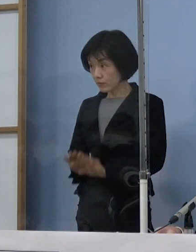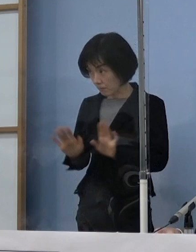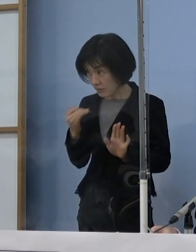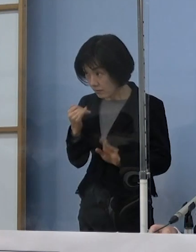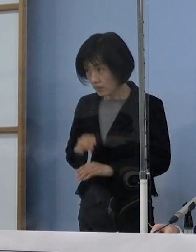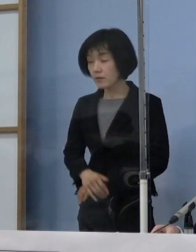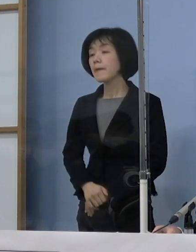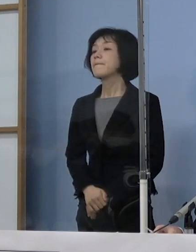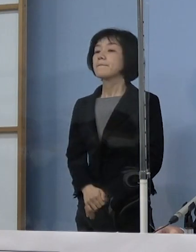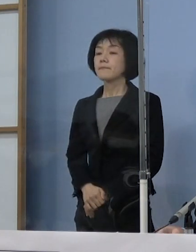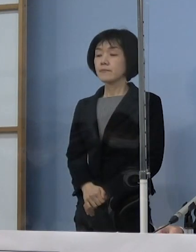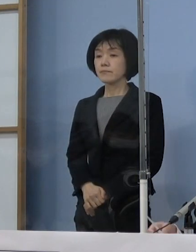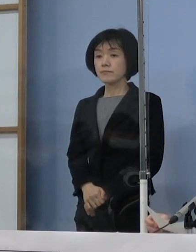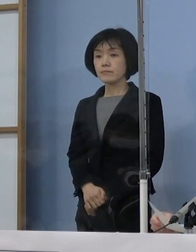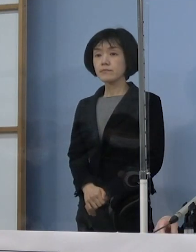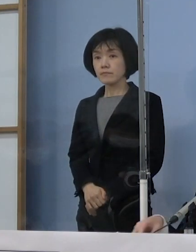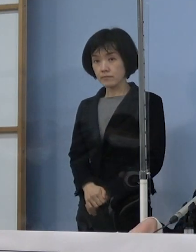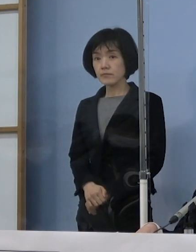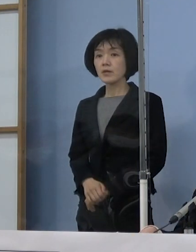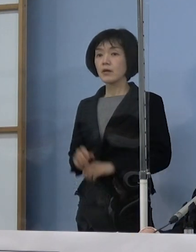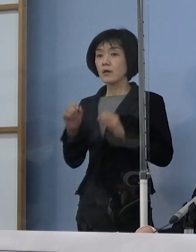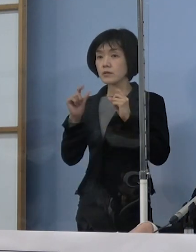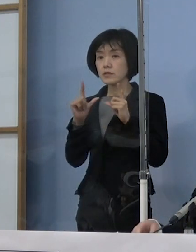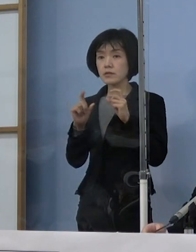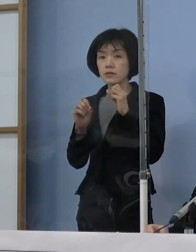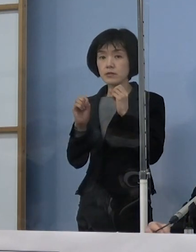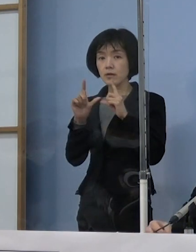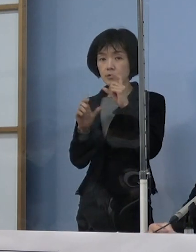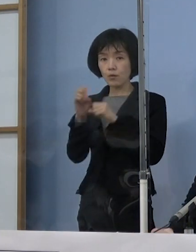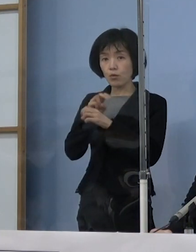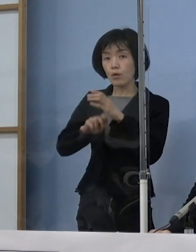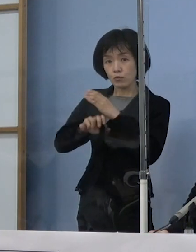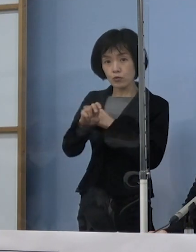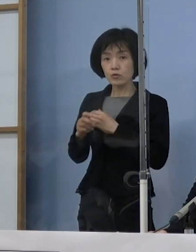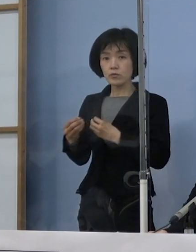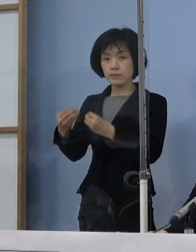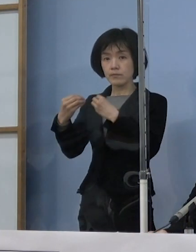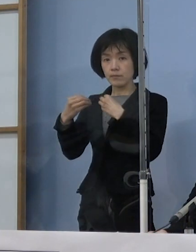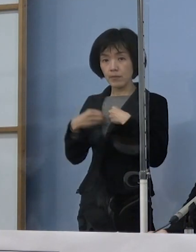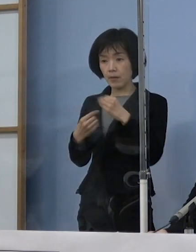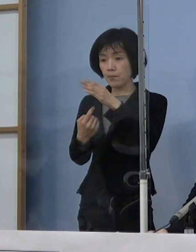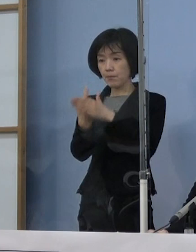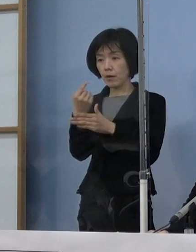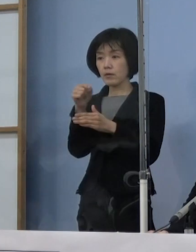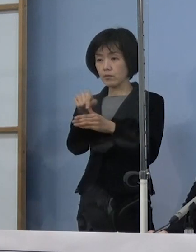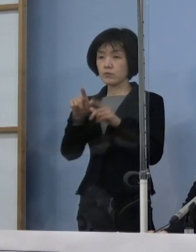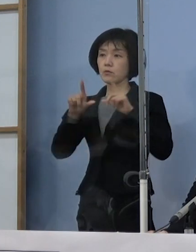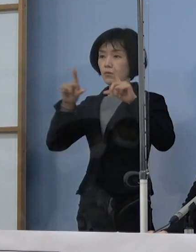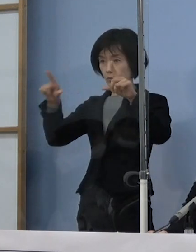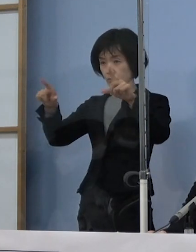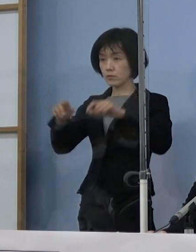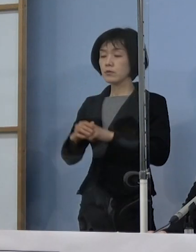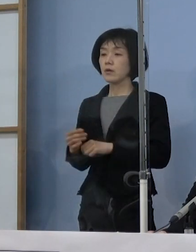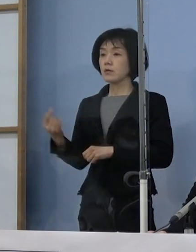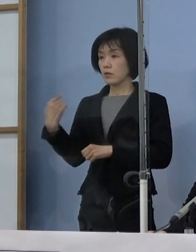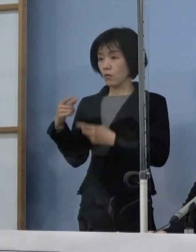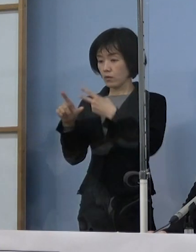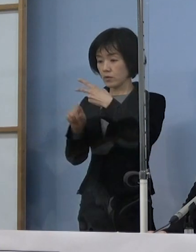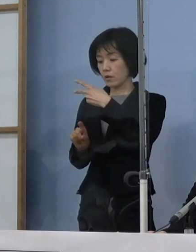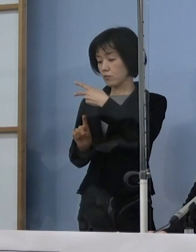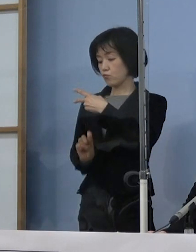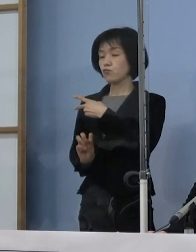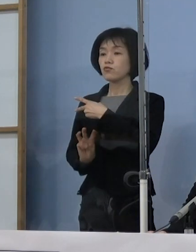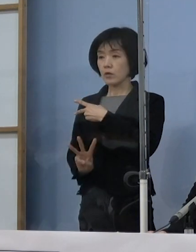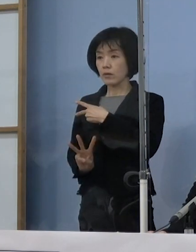いいですか。 お願いします。 はい。それでは新型コロナウイルス感染症の発生についてご報告いたします。昨日2